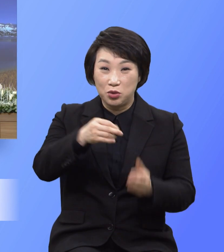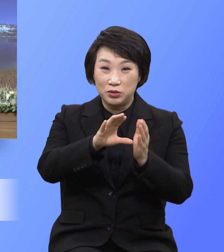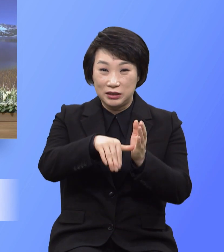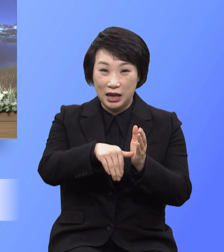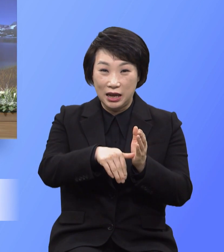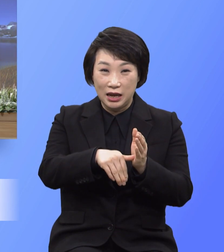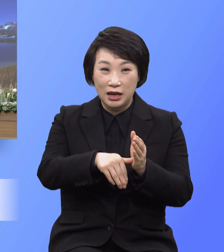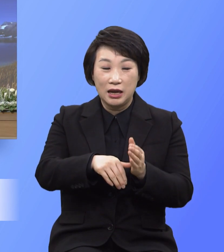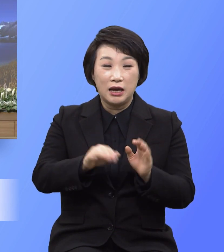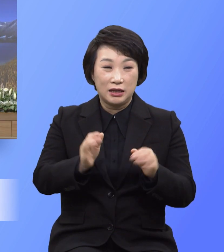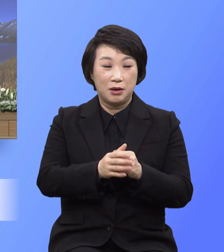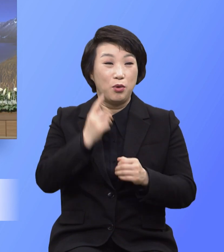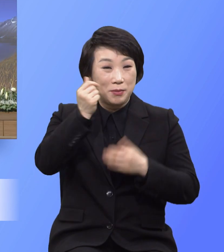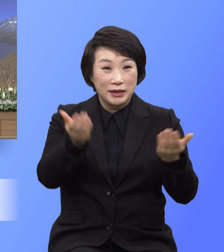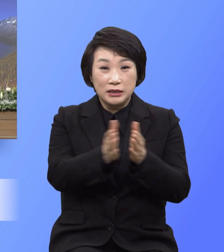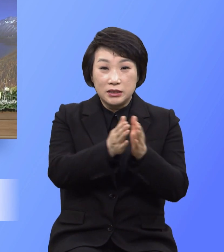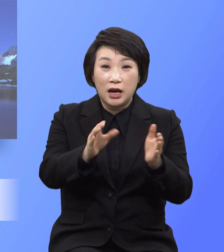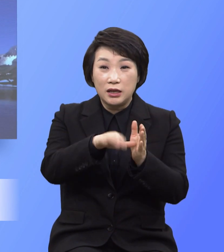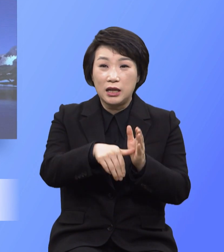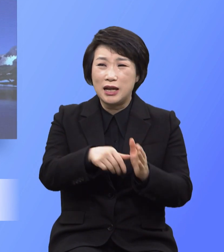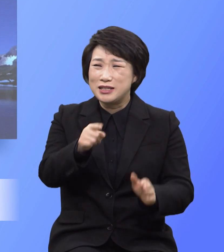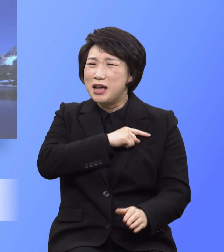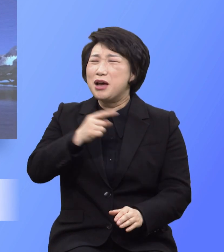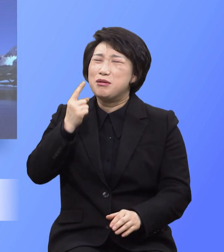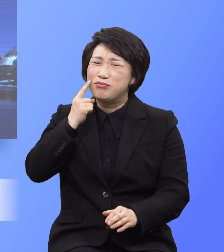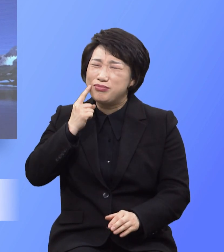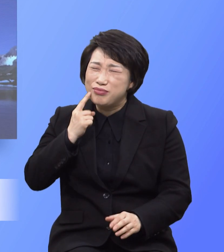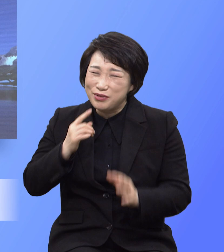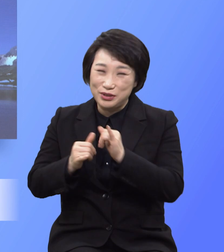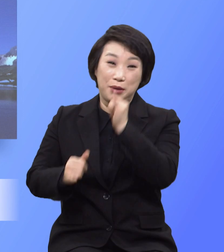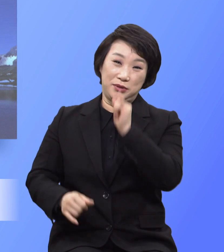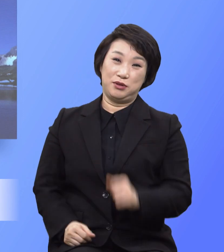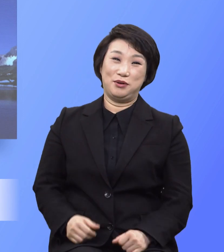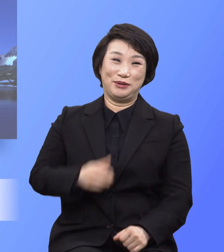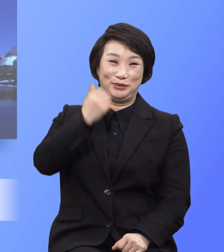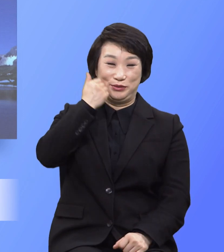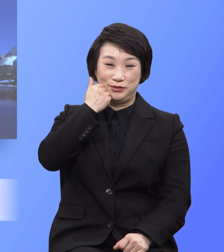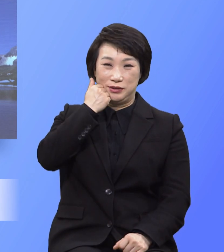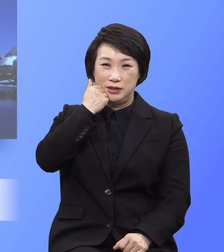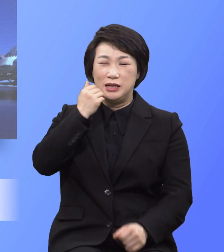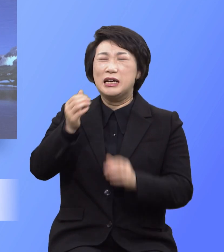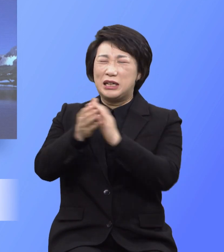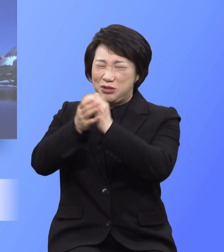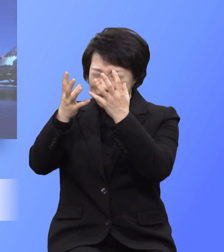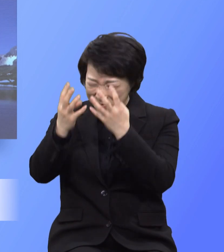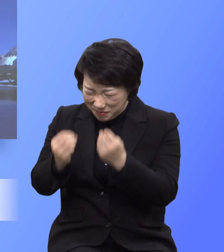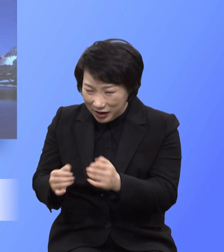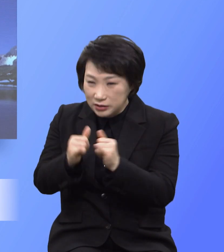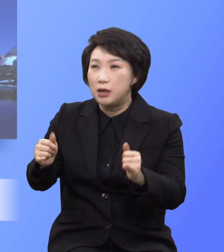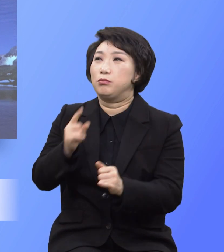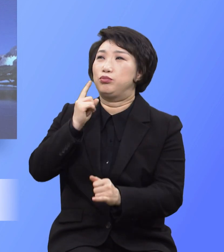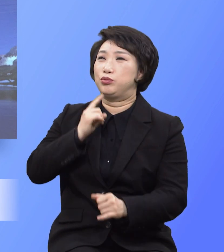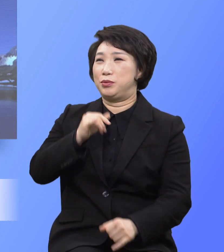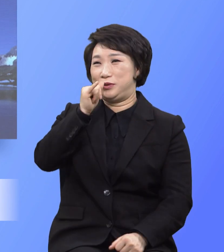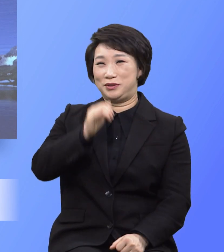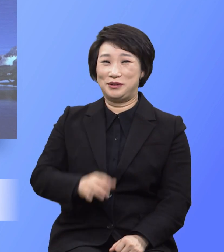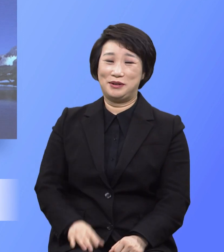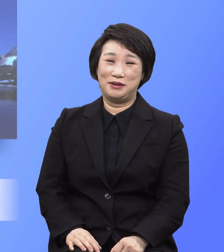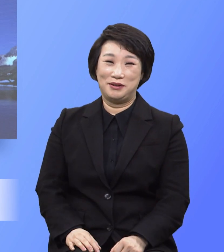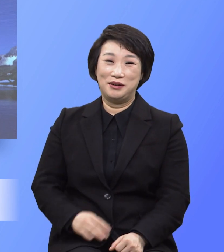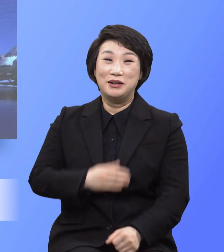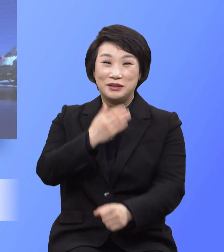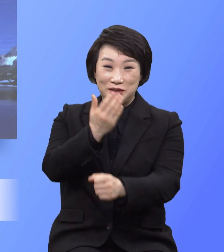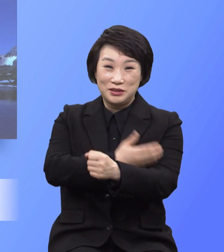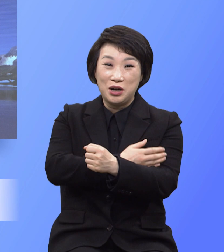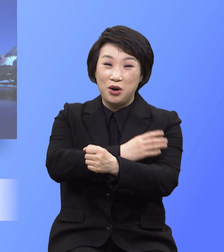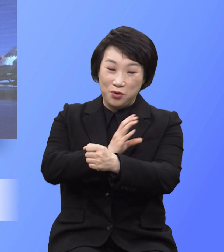가장 부러운 사람이 있다면 기도 제일 많이 하는 사람 부럽고 그저